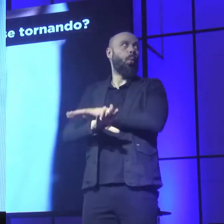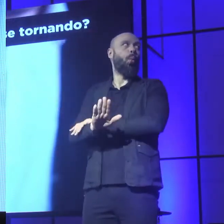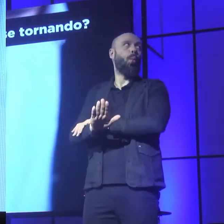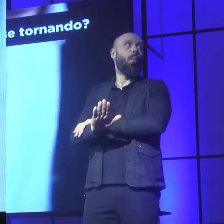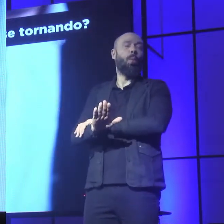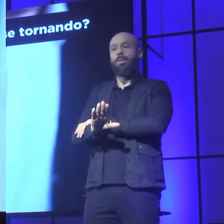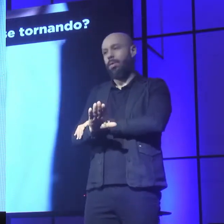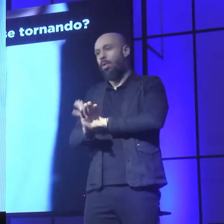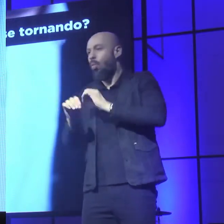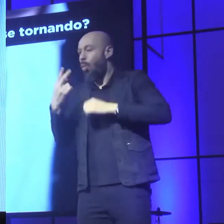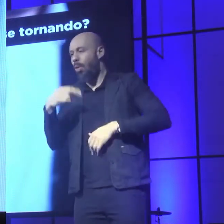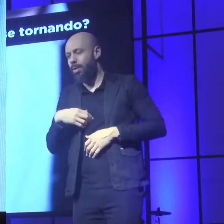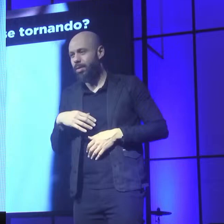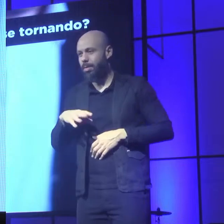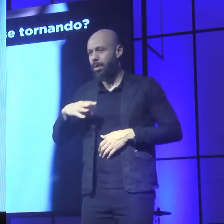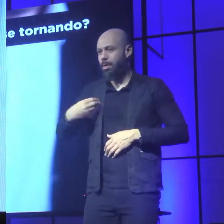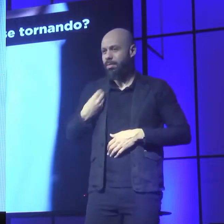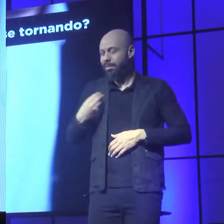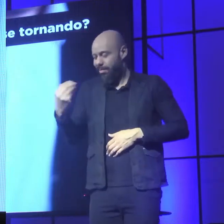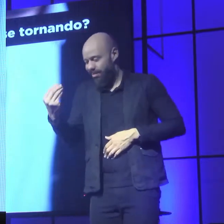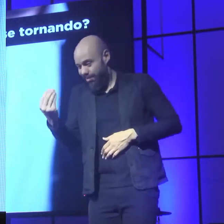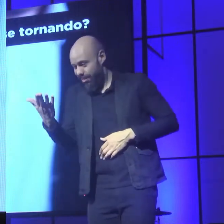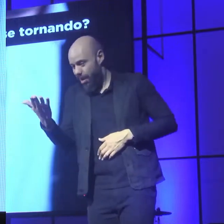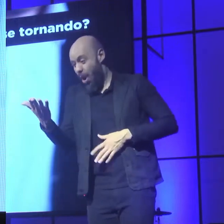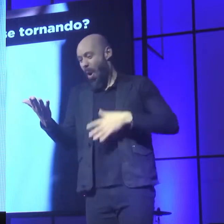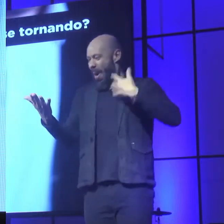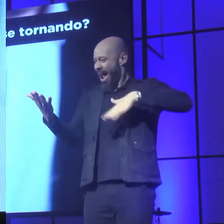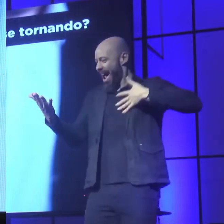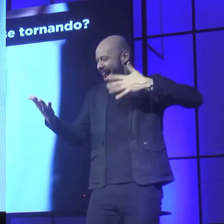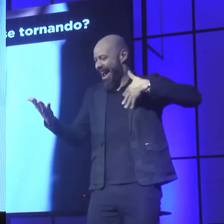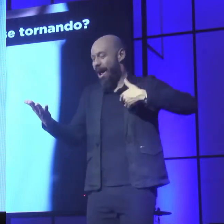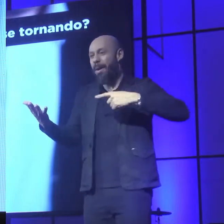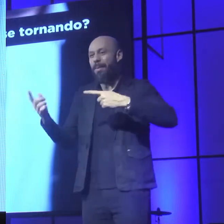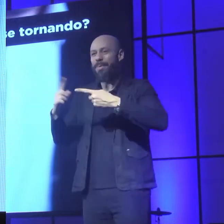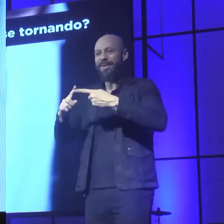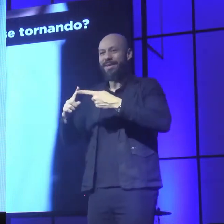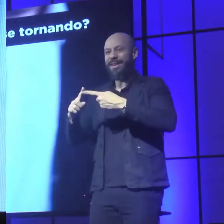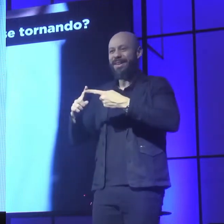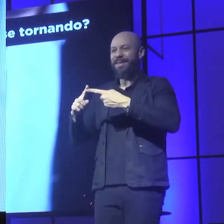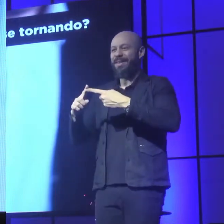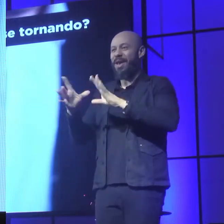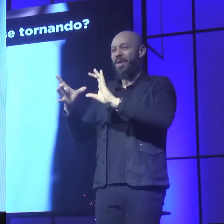Não só quem você é agora, mas quem você está se tornando.